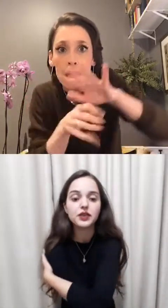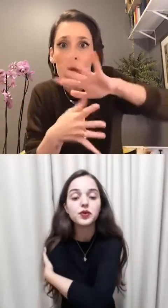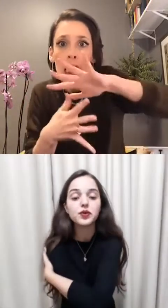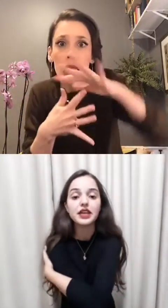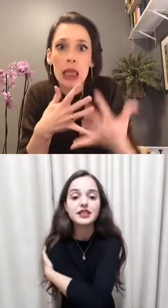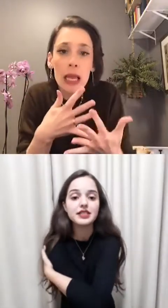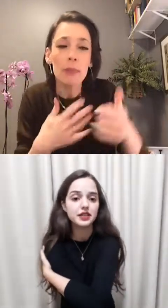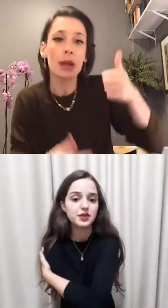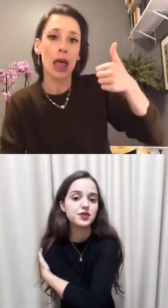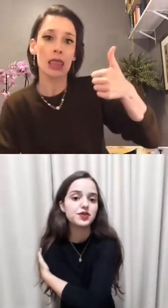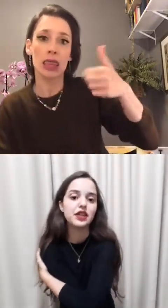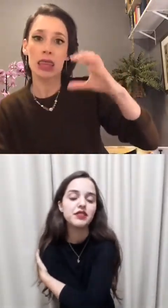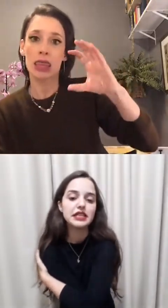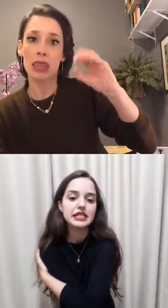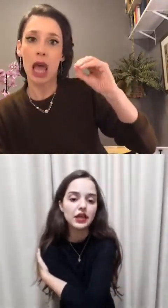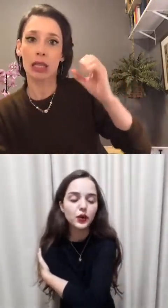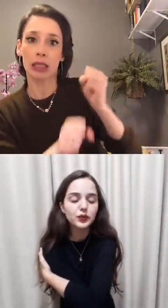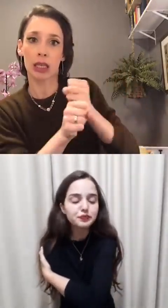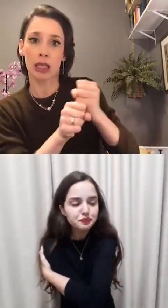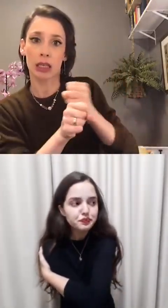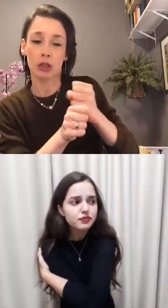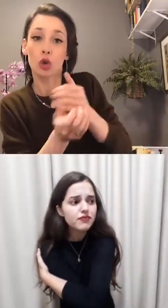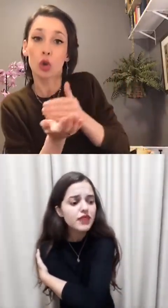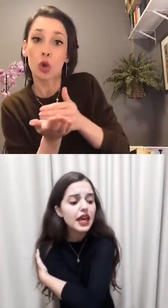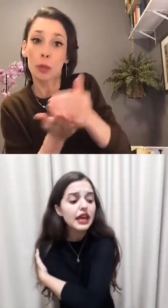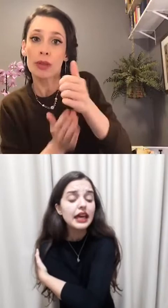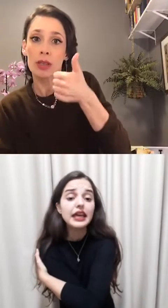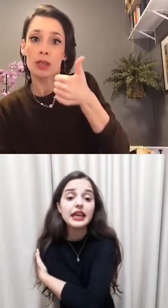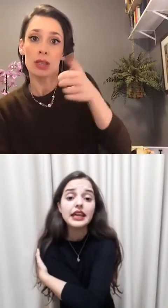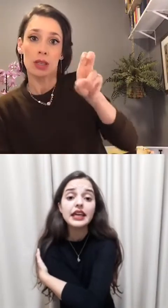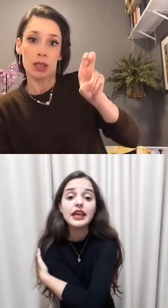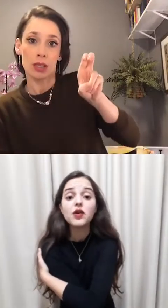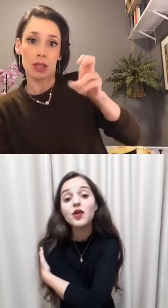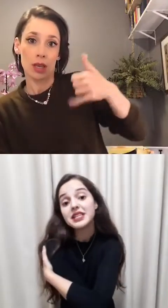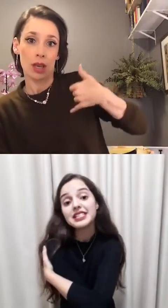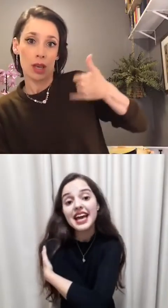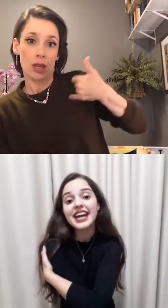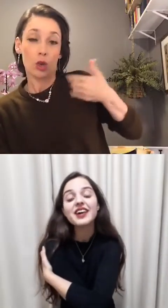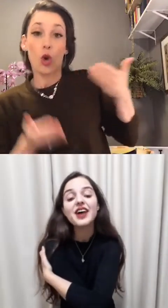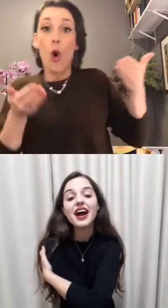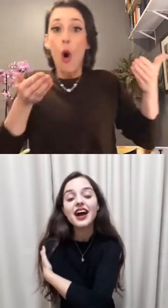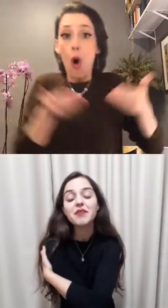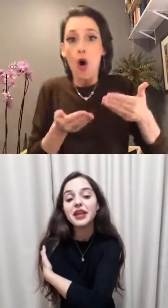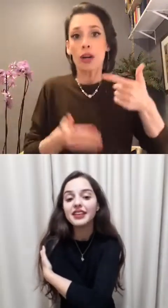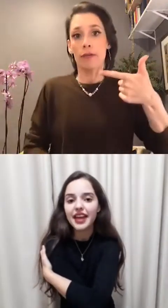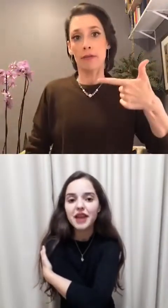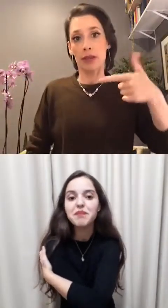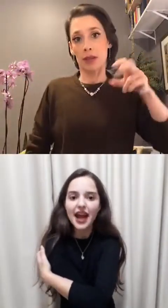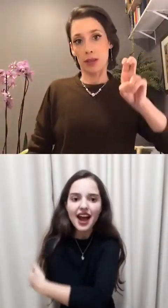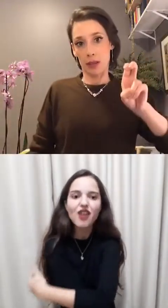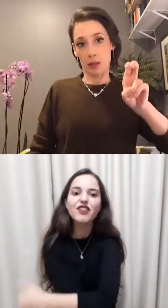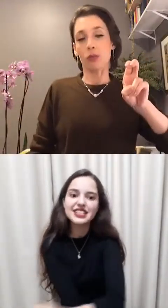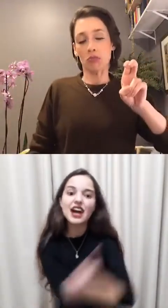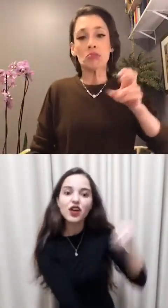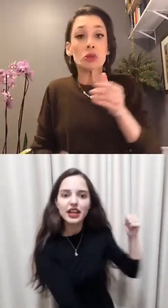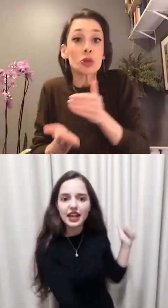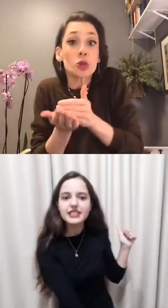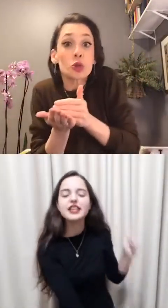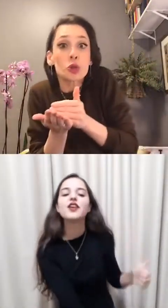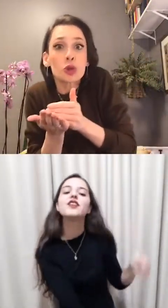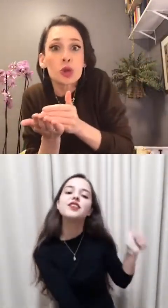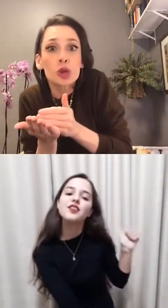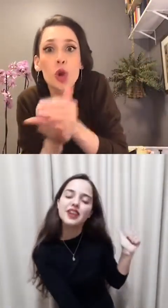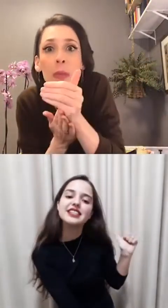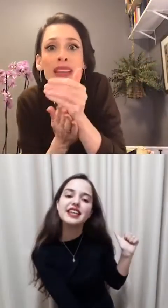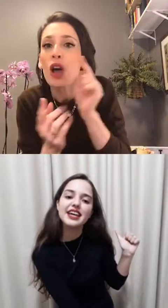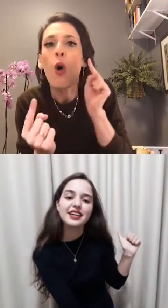então com 15 anos, hoje eu tenho 25. E eu comecei a aprender para conversar com aquele senhor